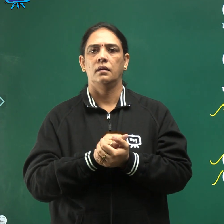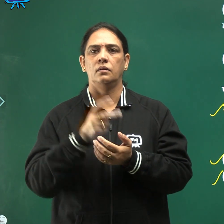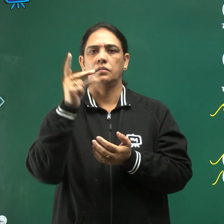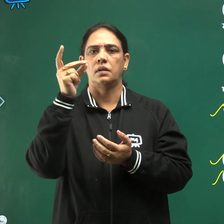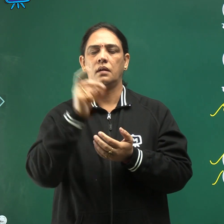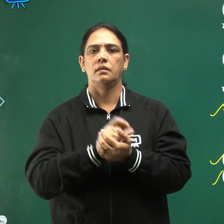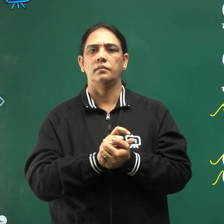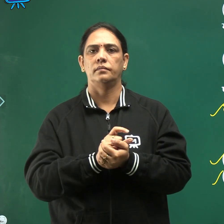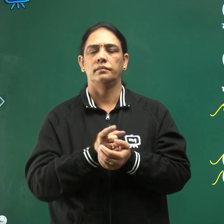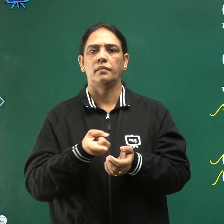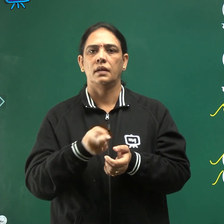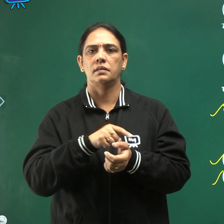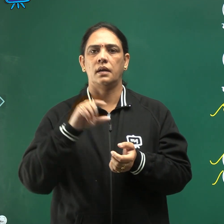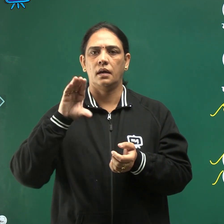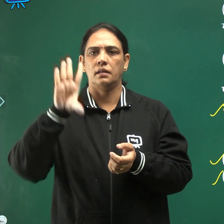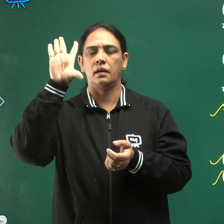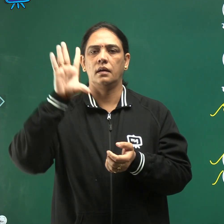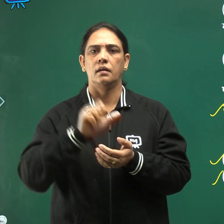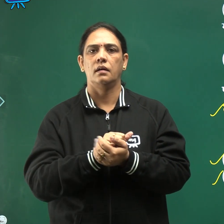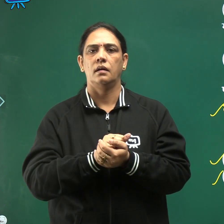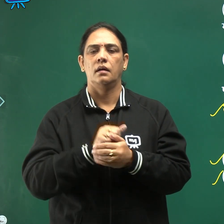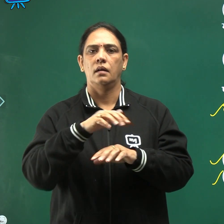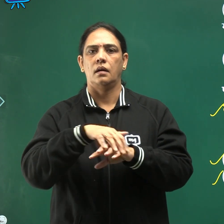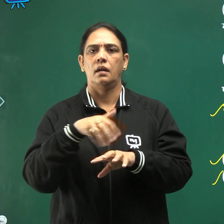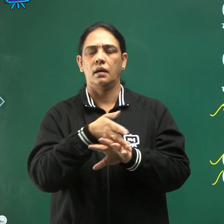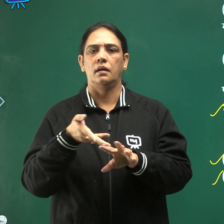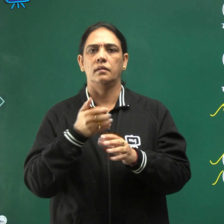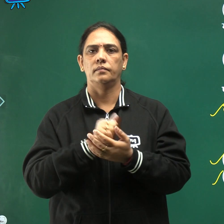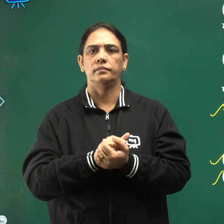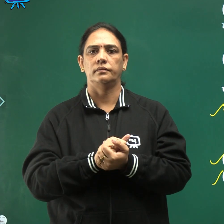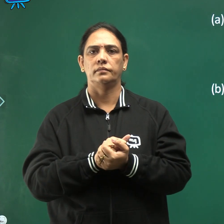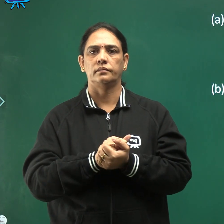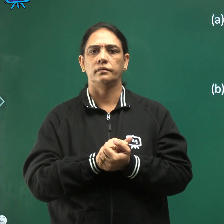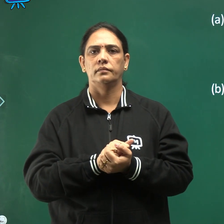दूसरा, से अधिक प्रकार का आलेख।